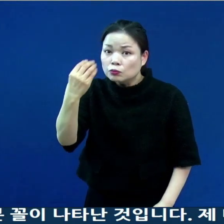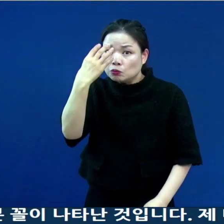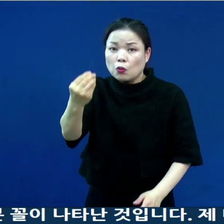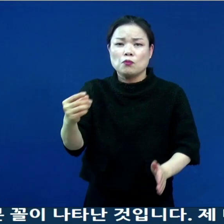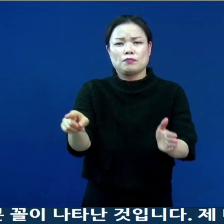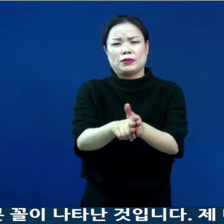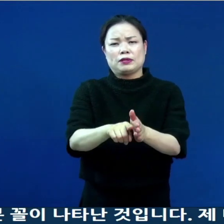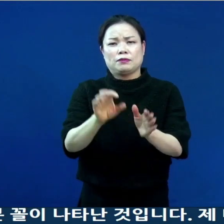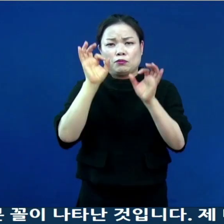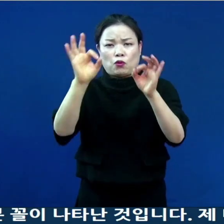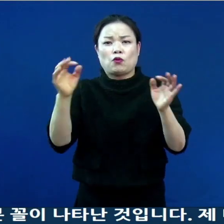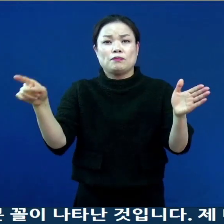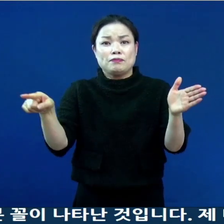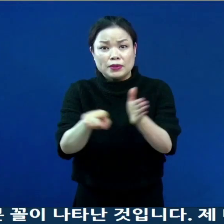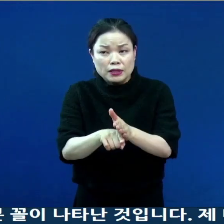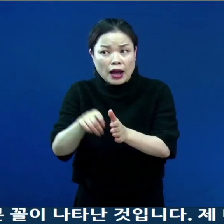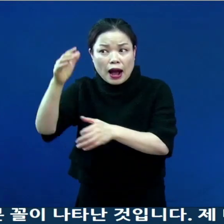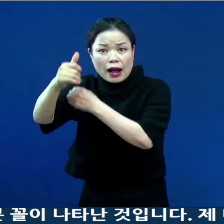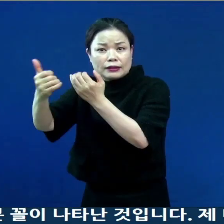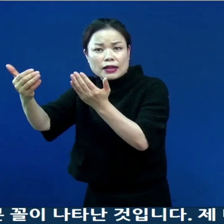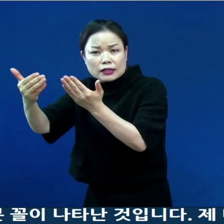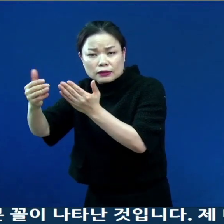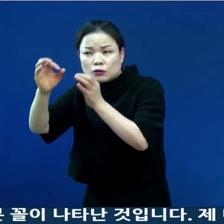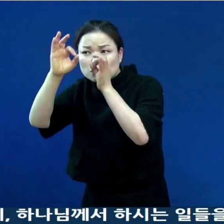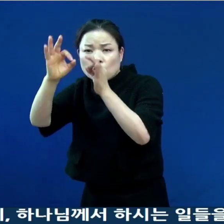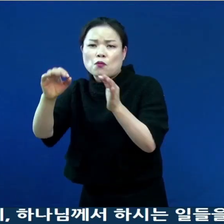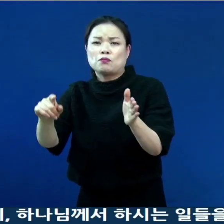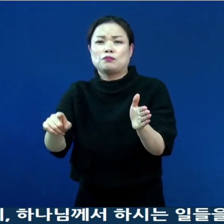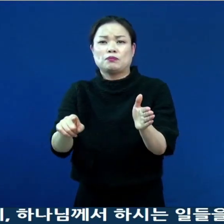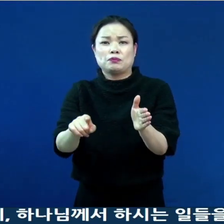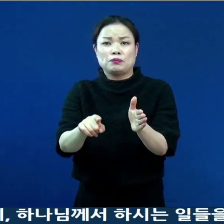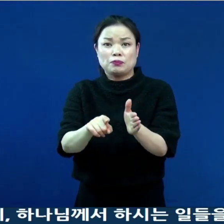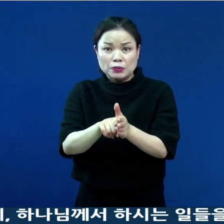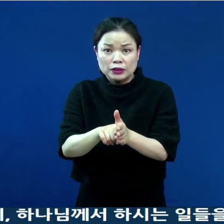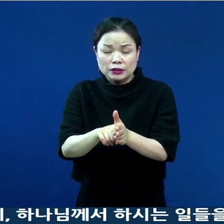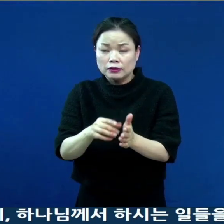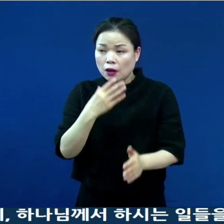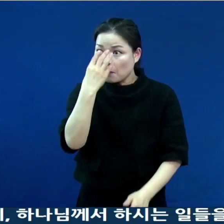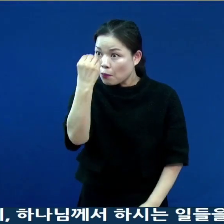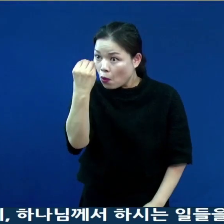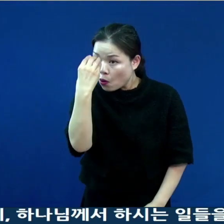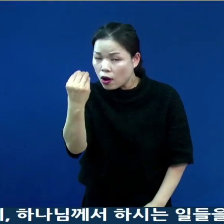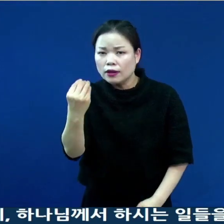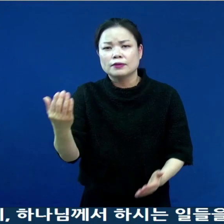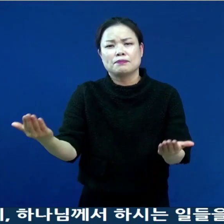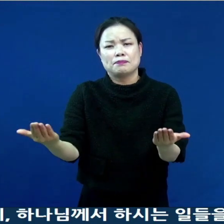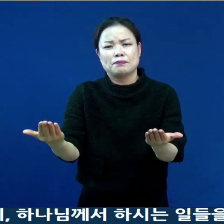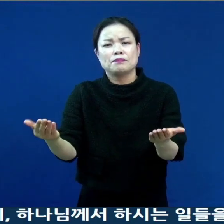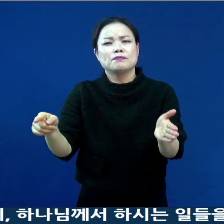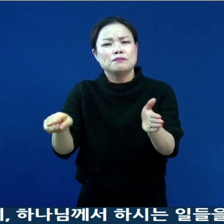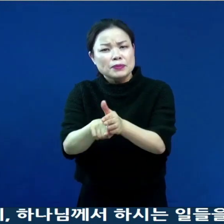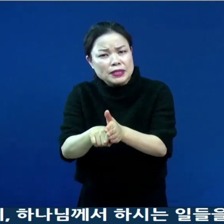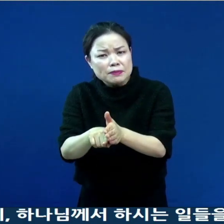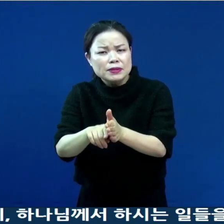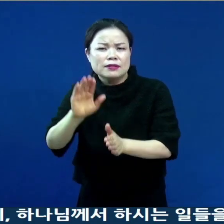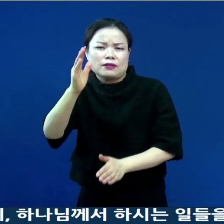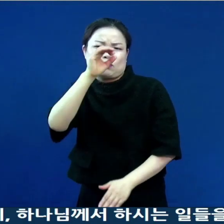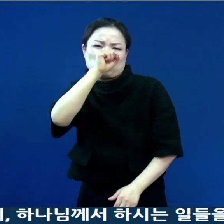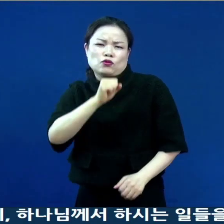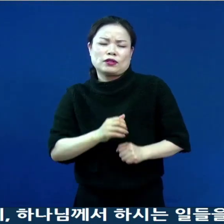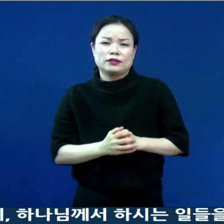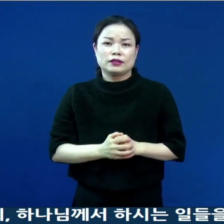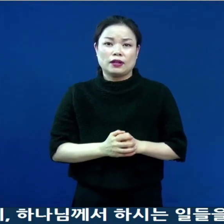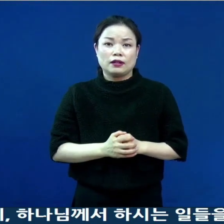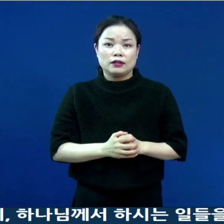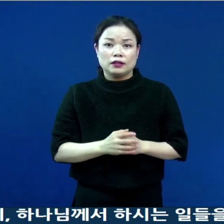믿음, 하나님이 하시는 일을 본 믿음, 내 눈으로 목도한 믿음, 그 믿음의 자리로 갔으면 좋겠습니다.